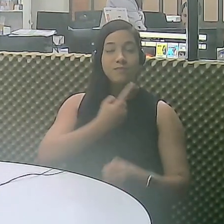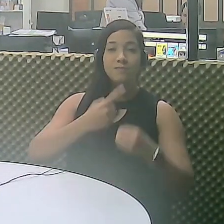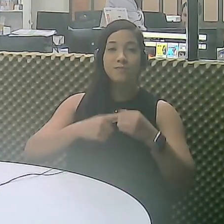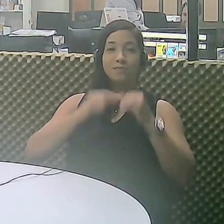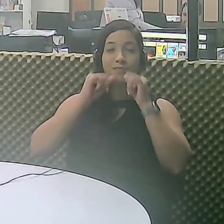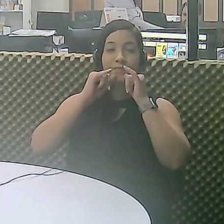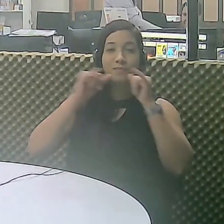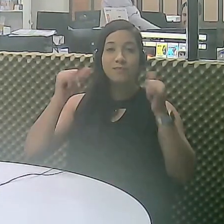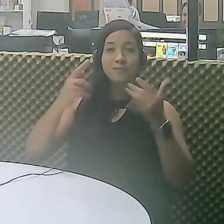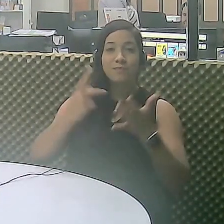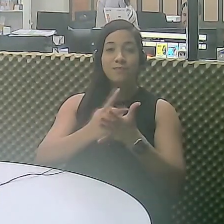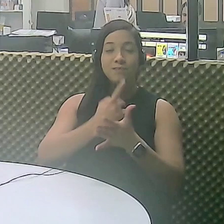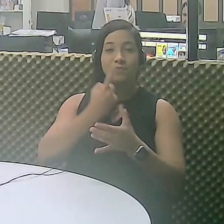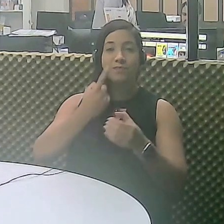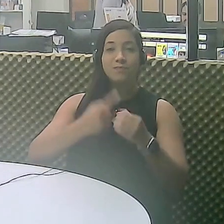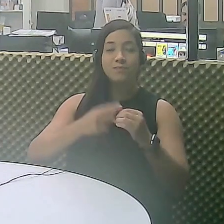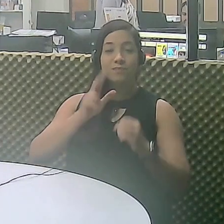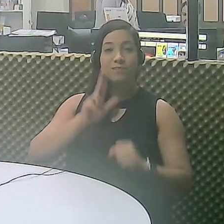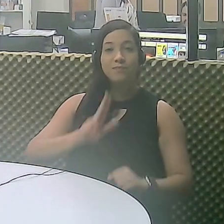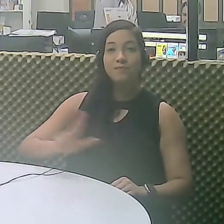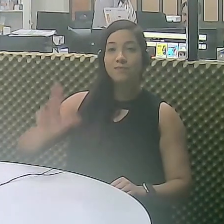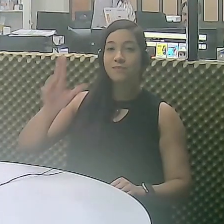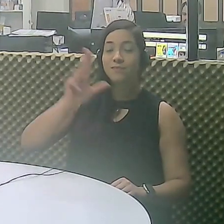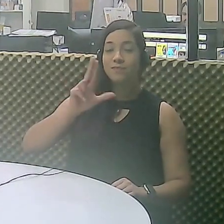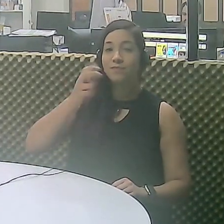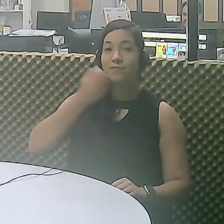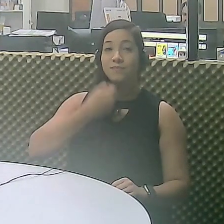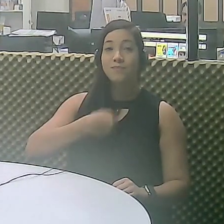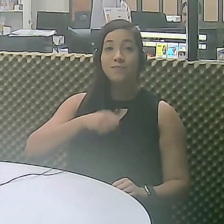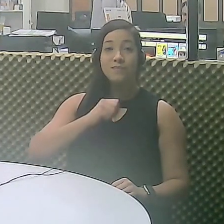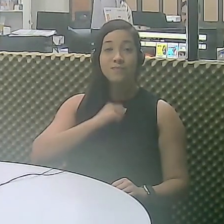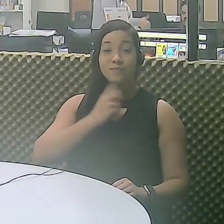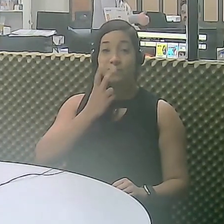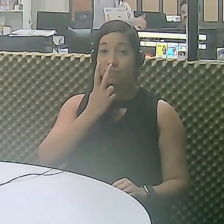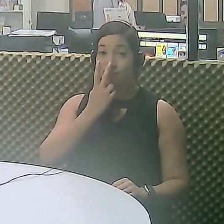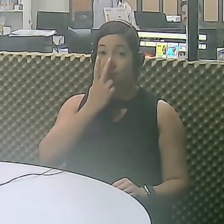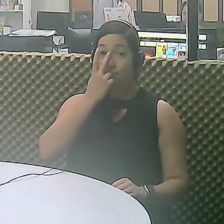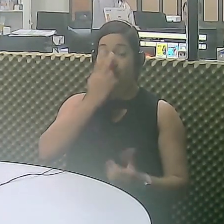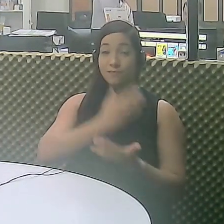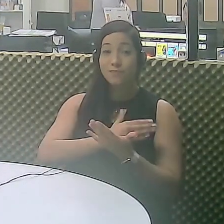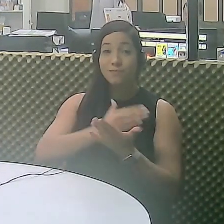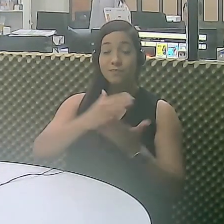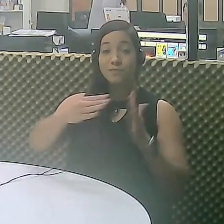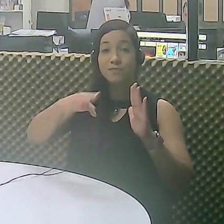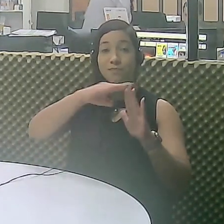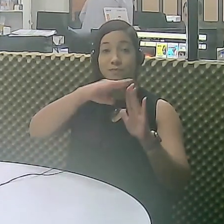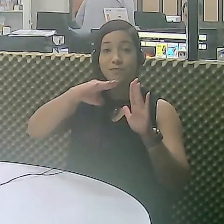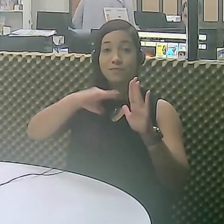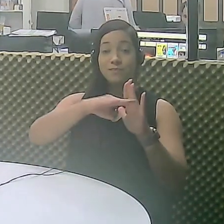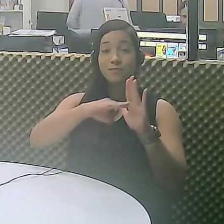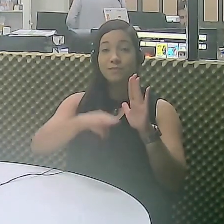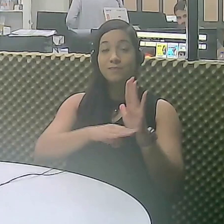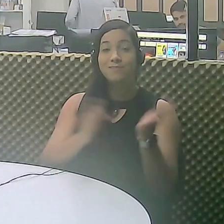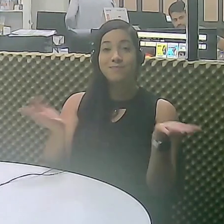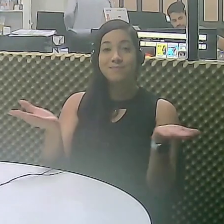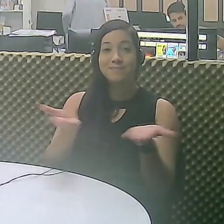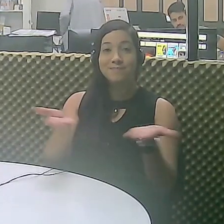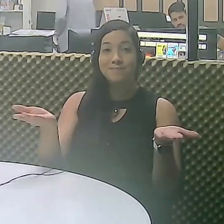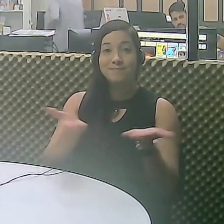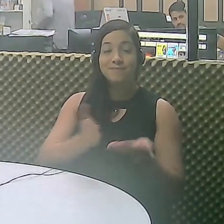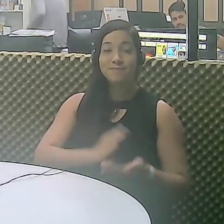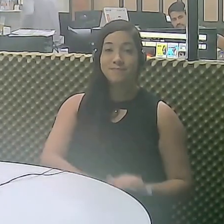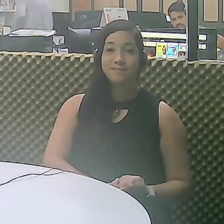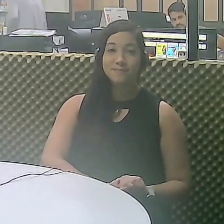o boletim de notícias sobre o que de fato acontece em Uberlândia. Eu sou Vanessa Gianotti e começamos com os destaques da edição de